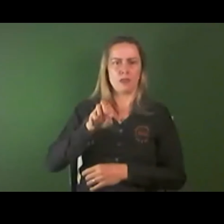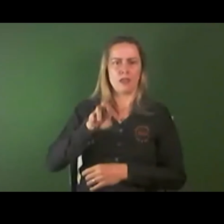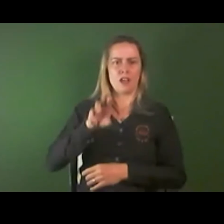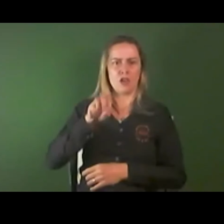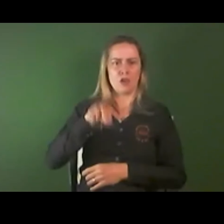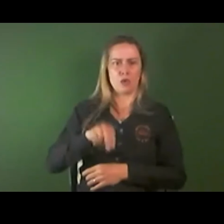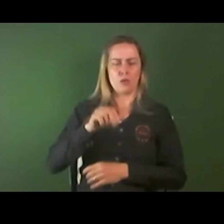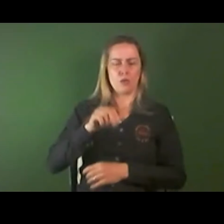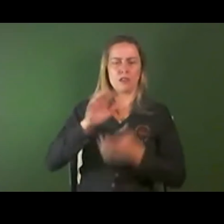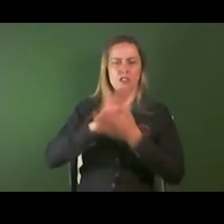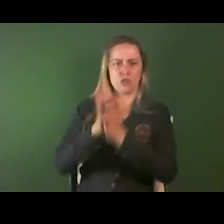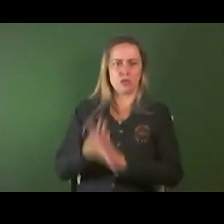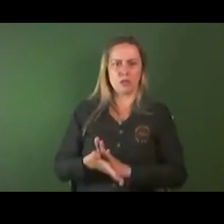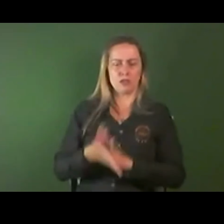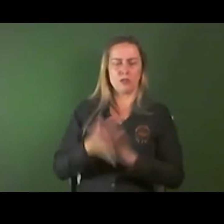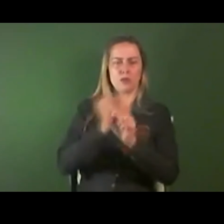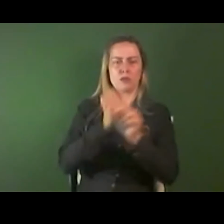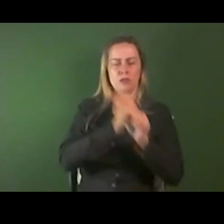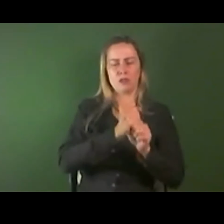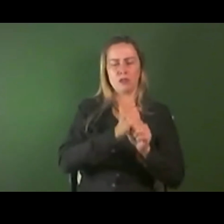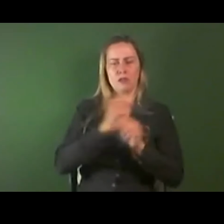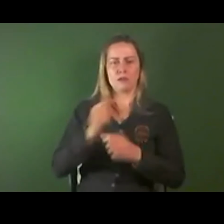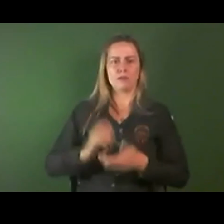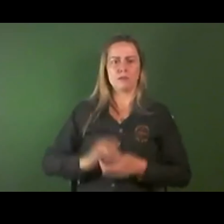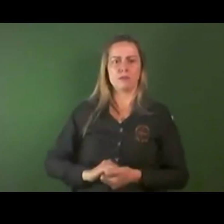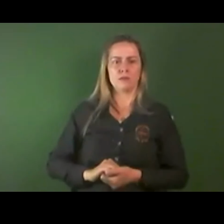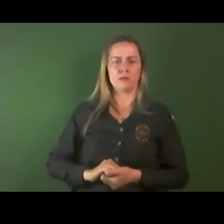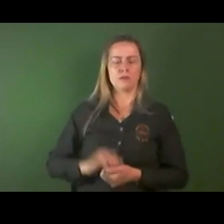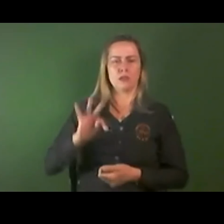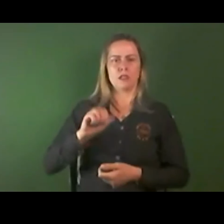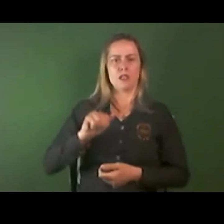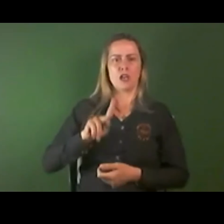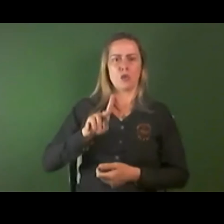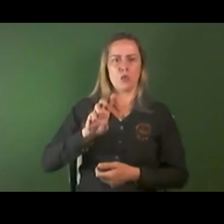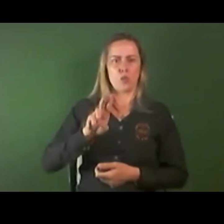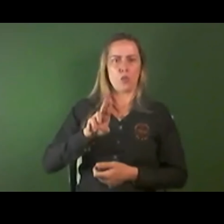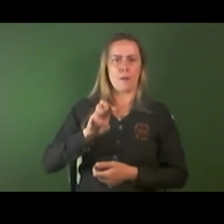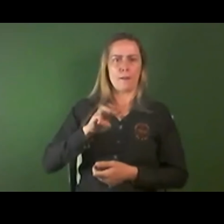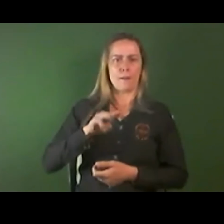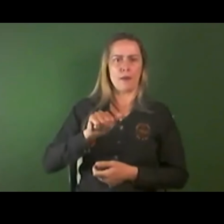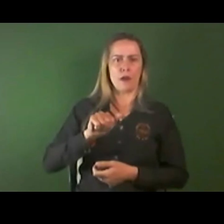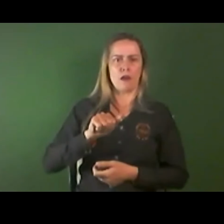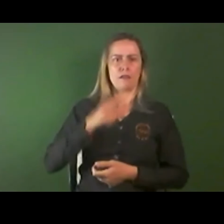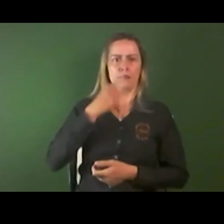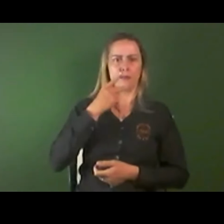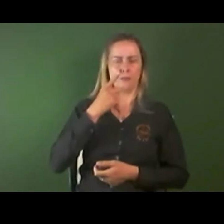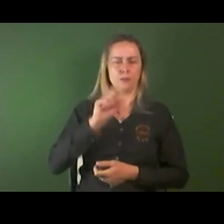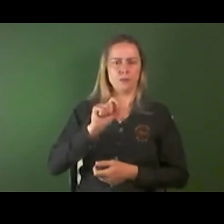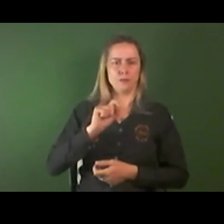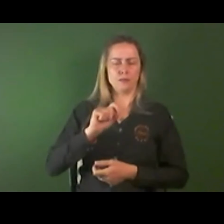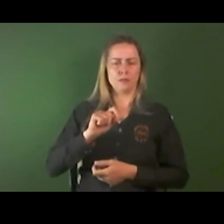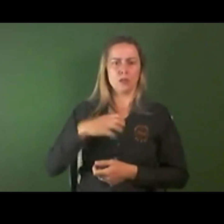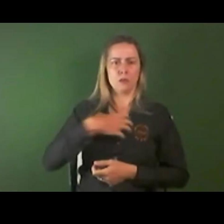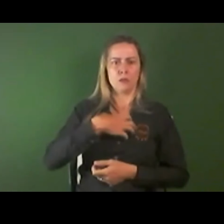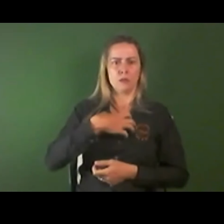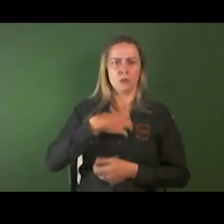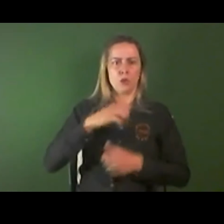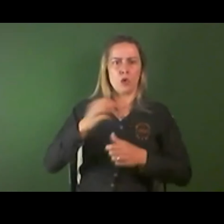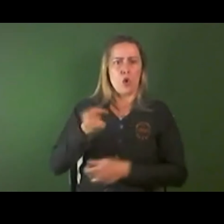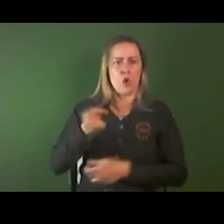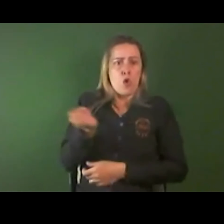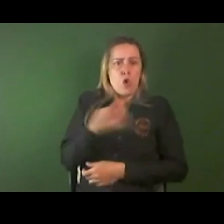e muita coisa é construída. E o Takuma se questiona o sentido de tudo aquilo, o sentido dessa modernização desenfreada, o